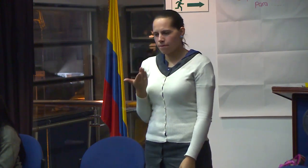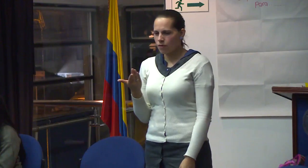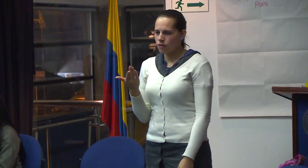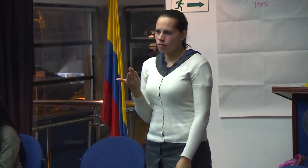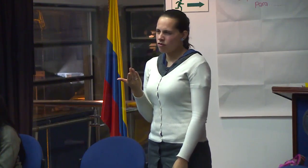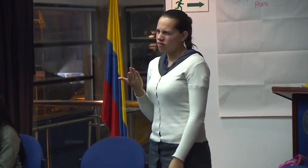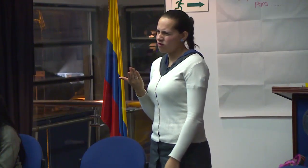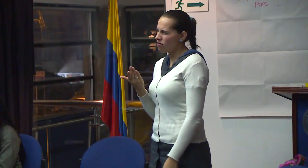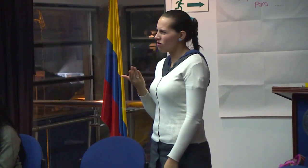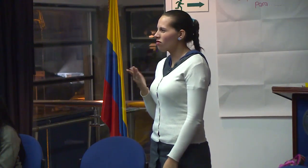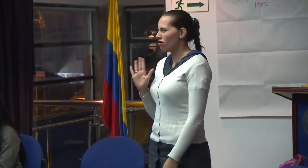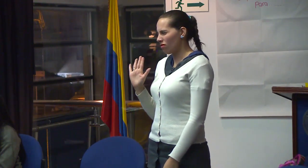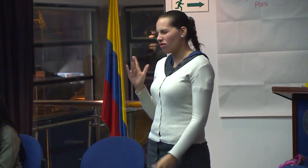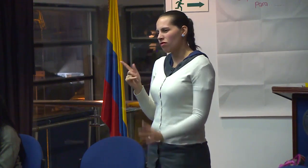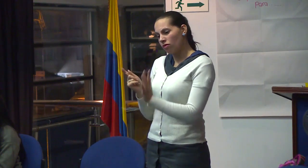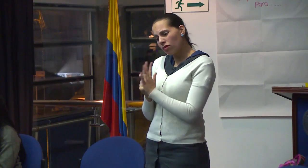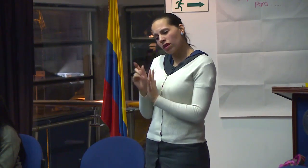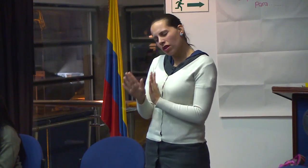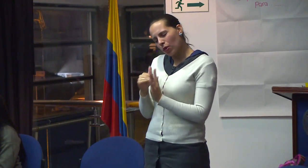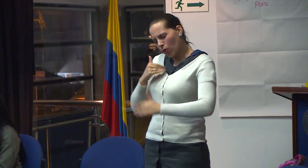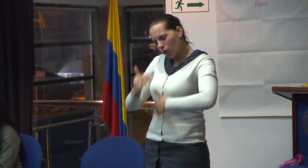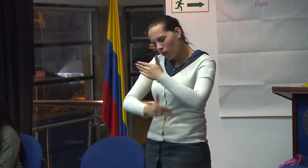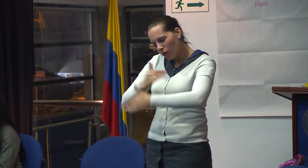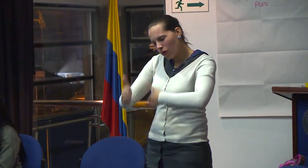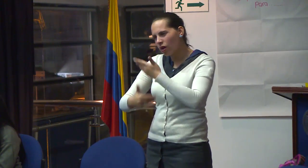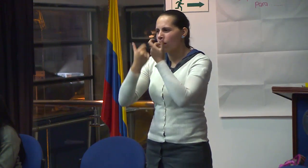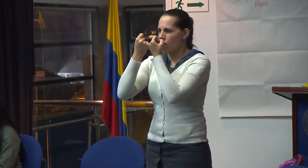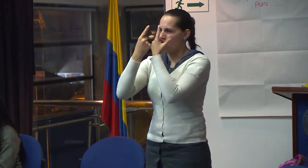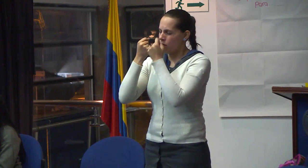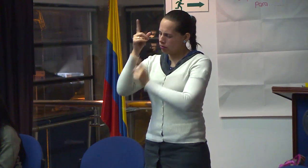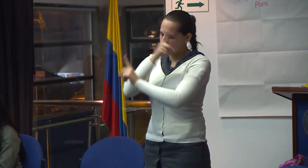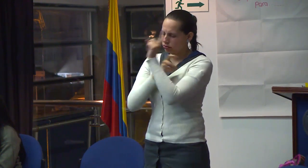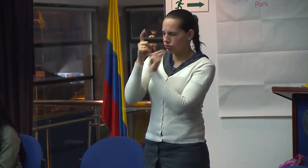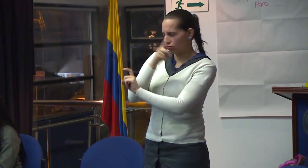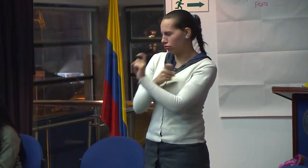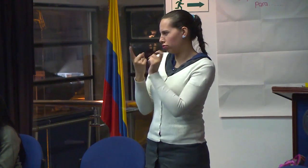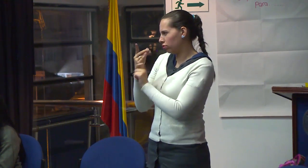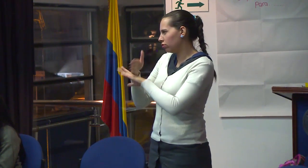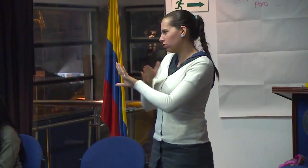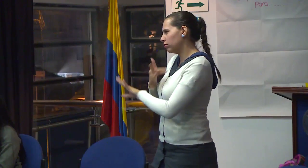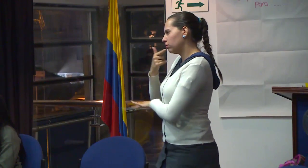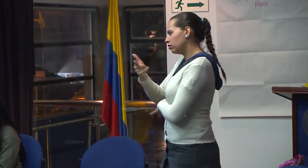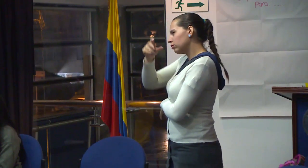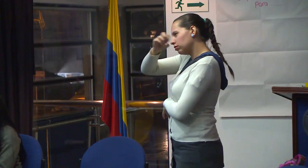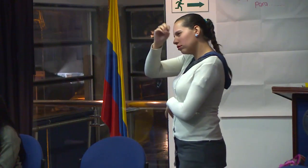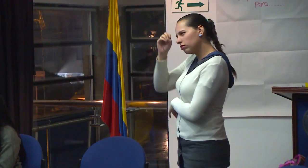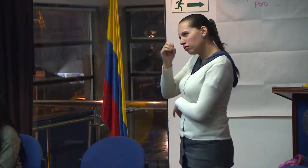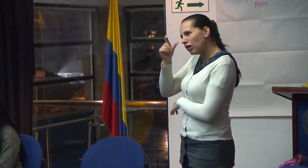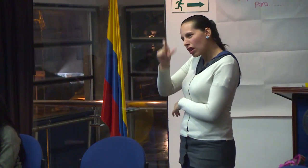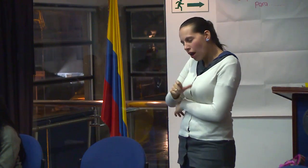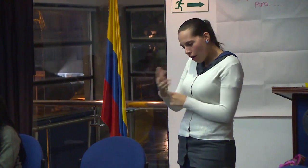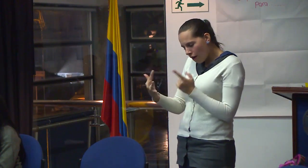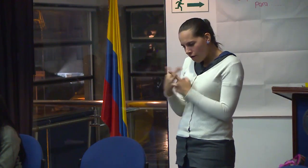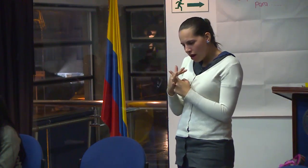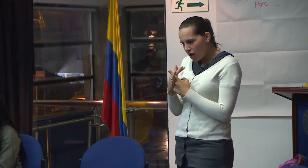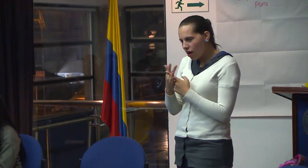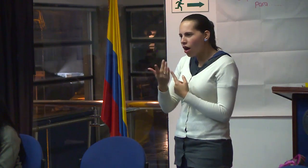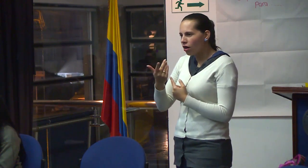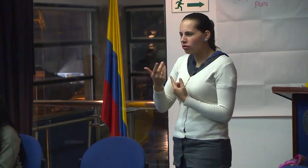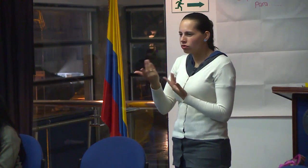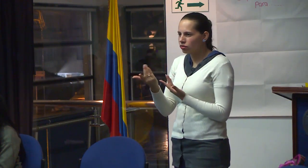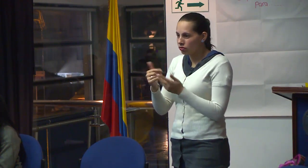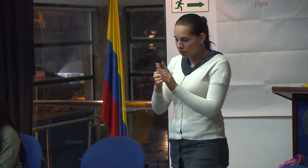desde ahí ese proceso de comprensión y reflexión, como bien nos invita Omar, debe pasar por nosotros. Porque